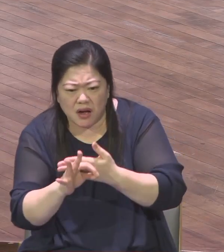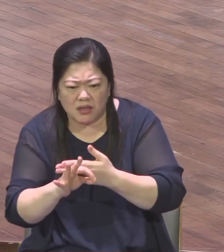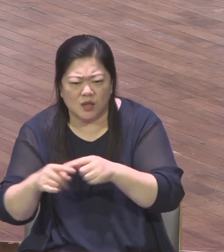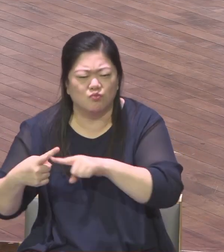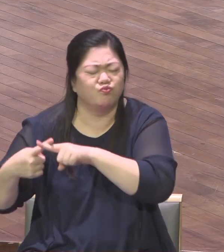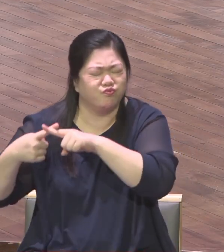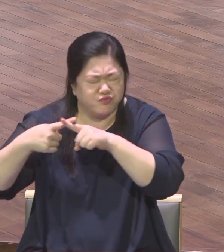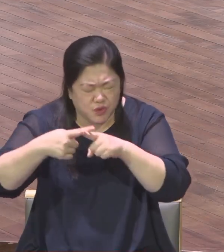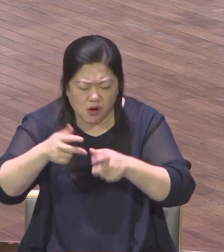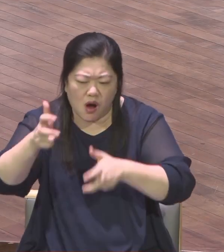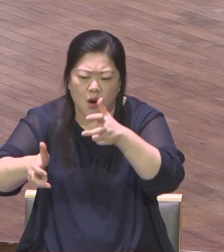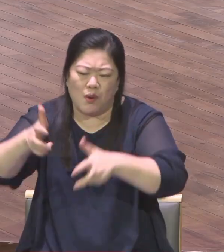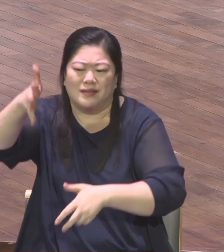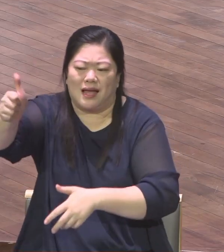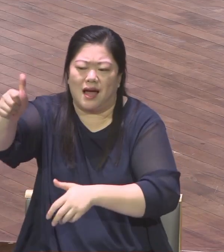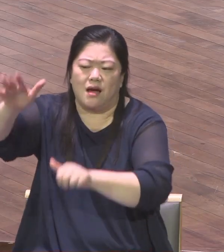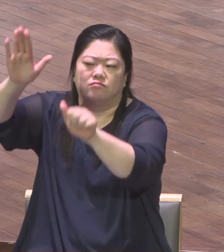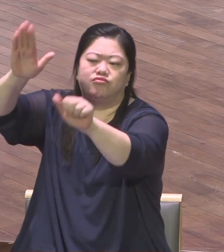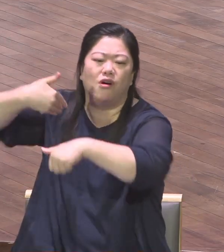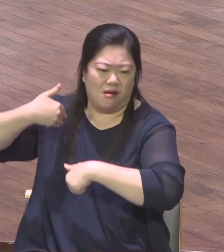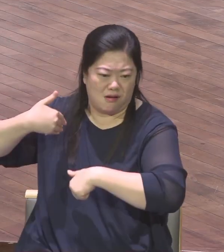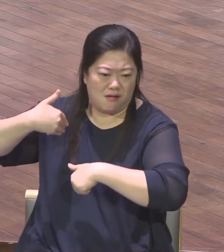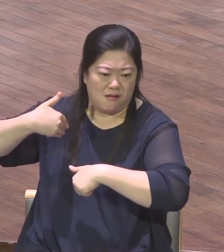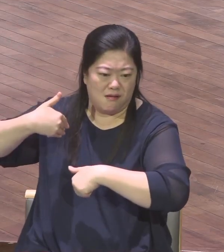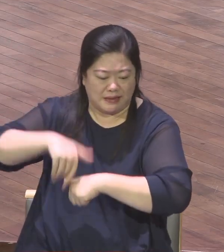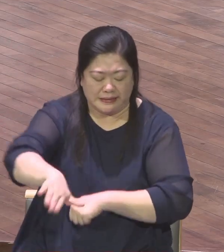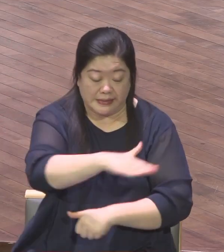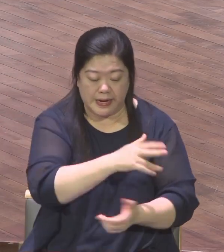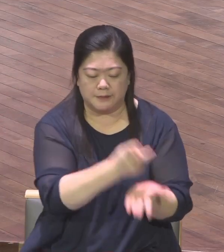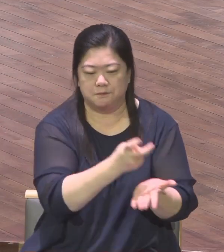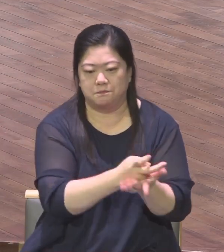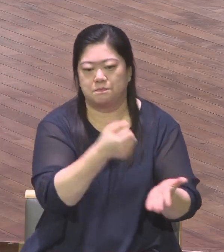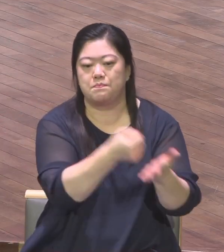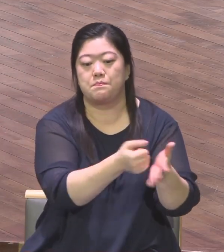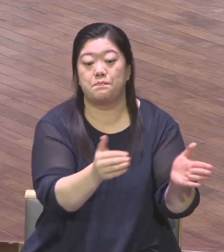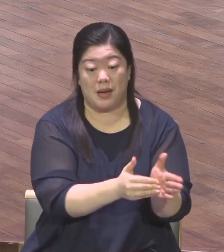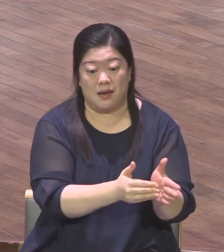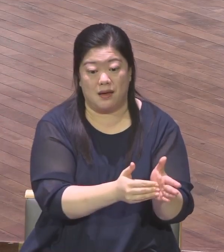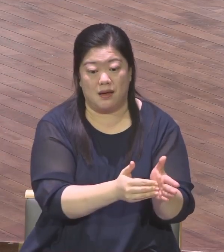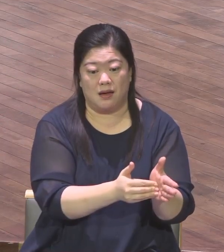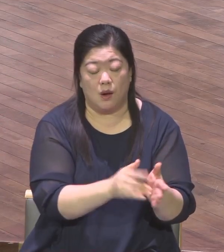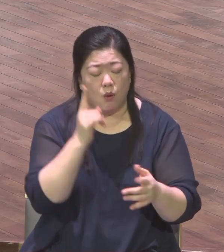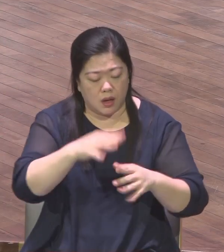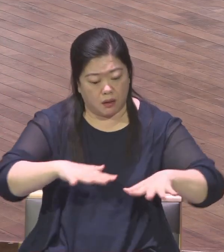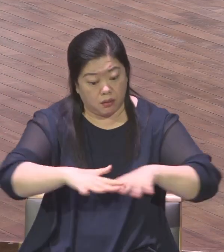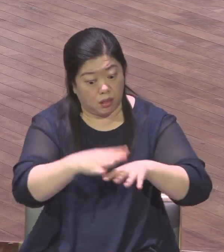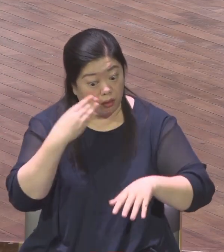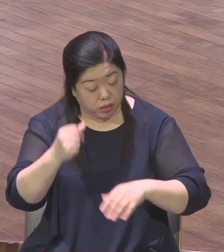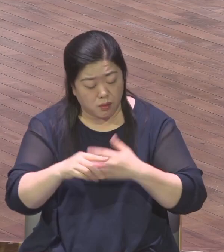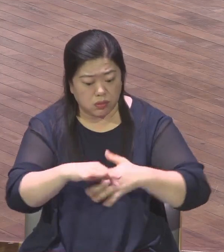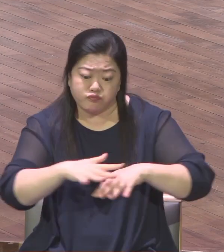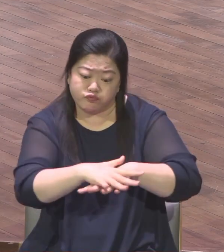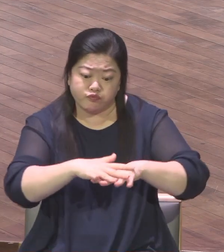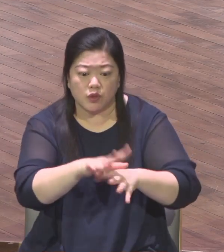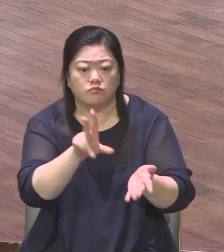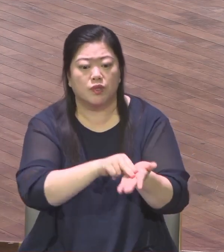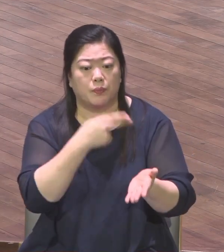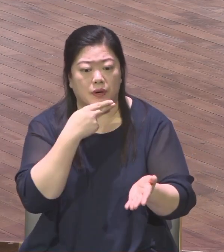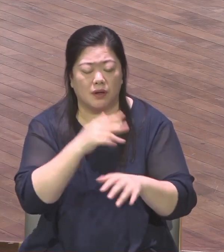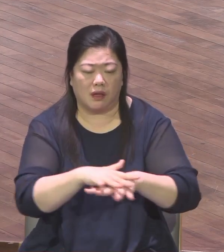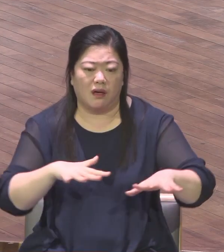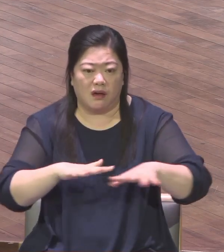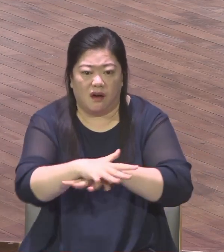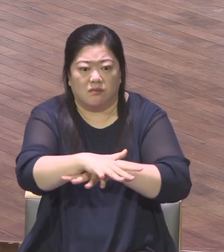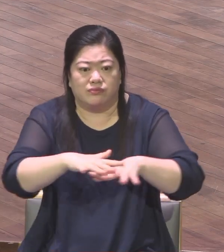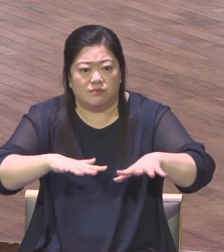즉시 공장장에게 보고한다. 이게 불문율이에요. 이거는 뭐 이유 없어. 그런데 그 공장에 이제